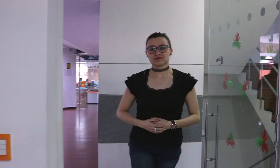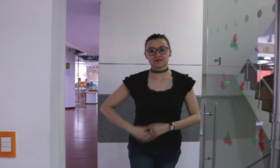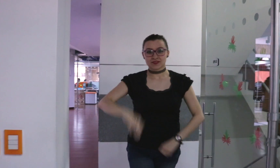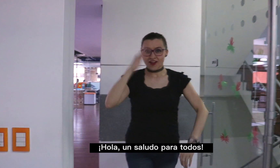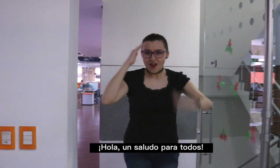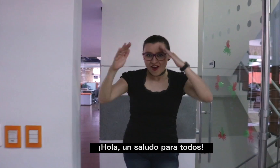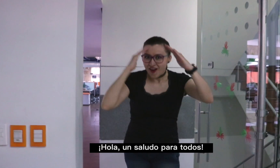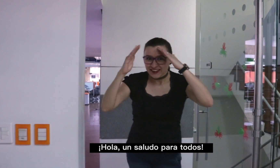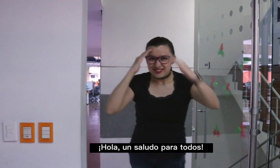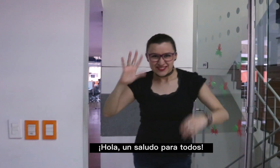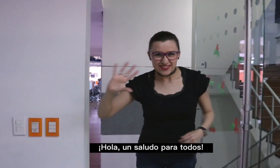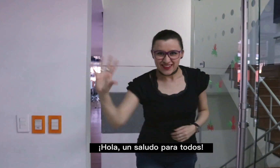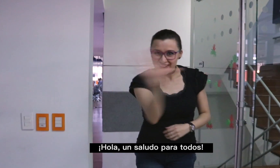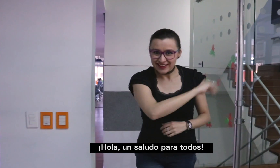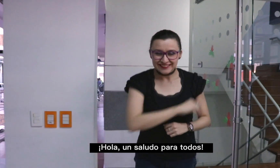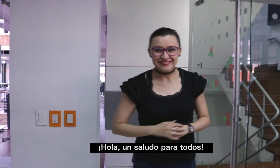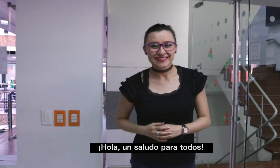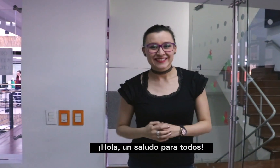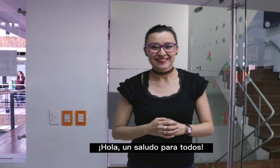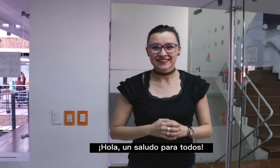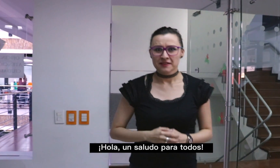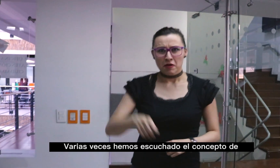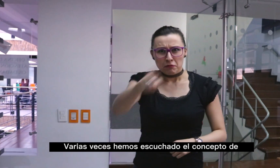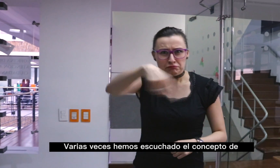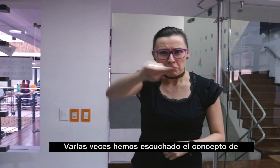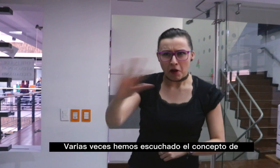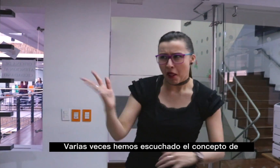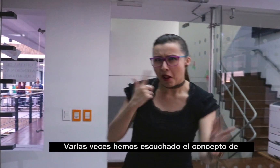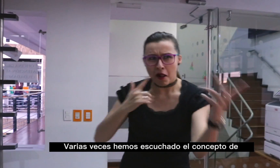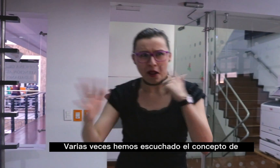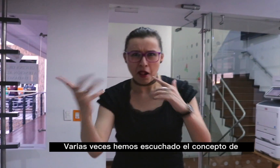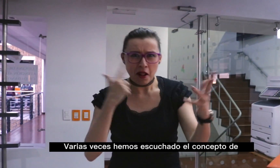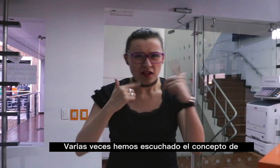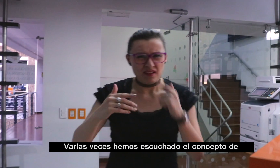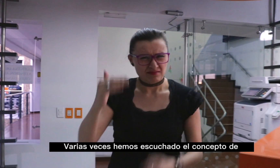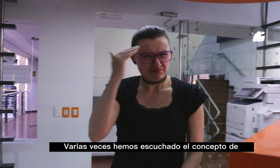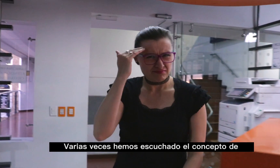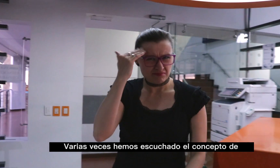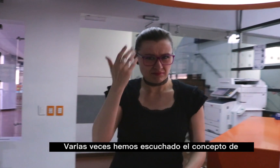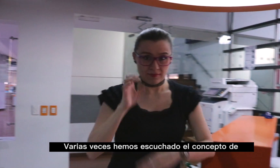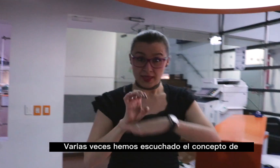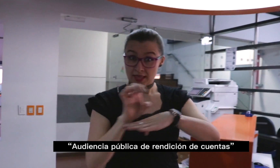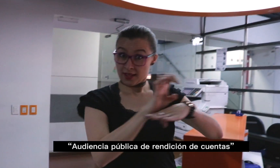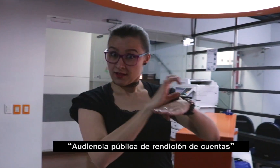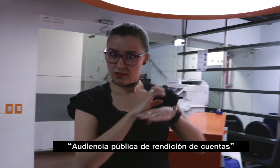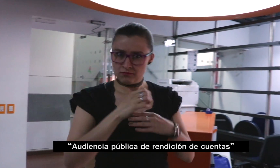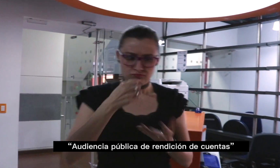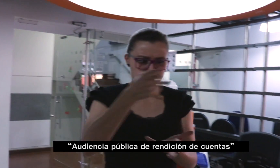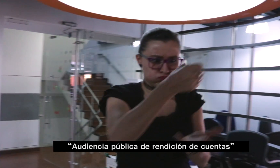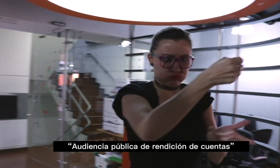Hola, un saludo para todos. Varias veces hemos escuchado el concepto de audiencia pública